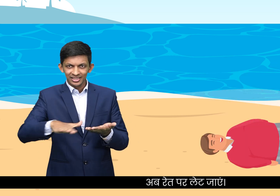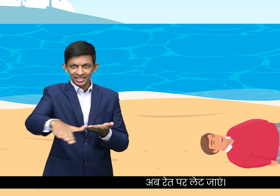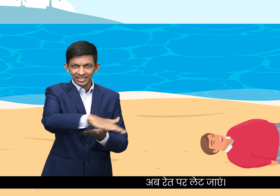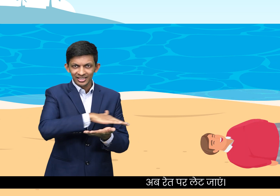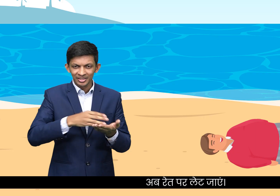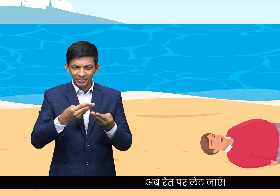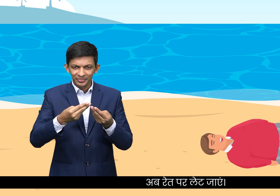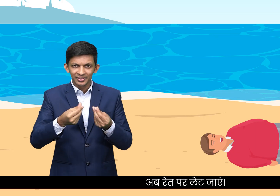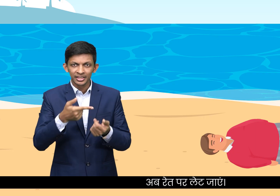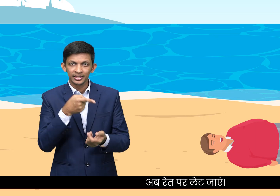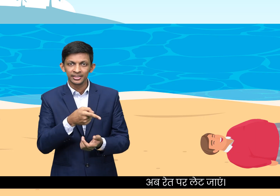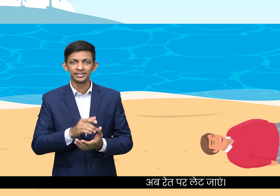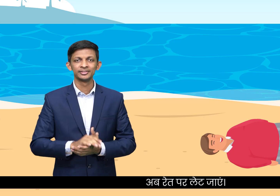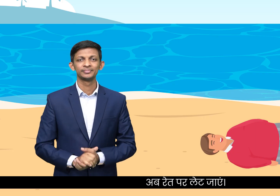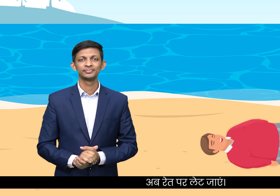लेट जाएं।